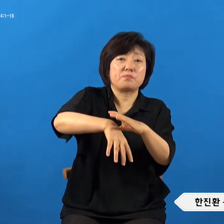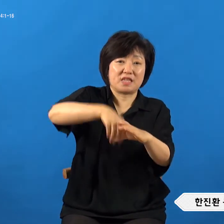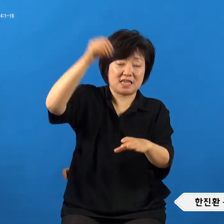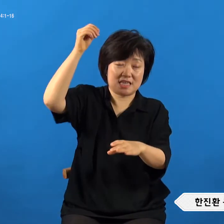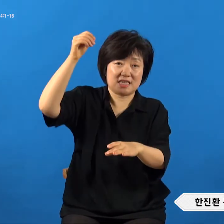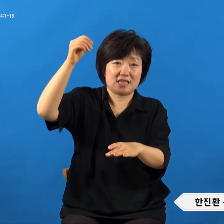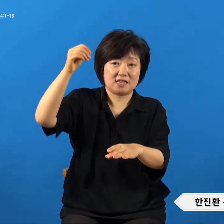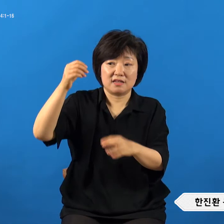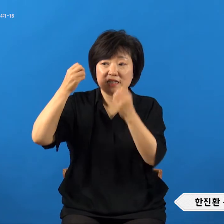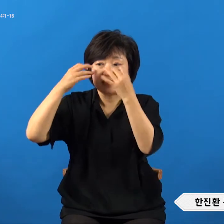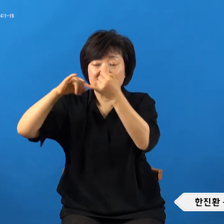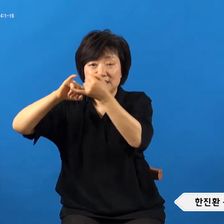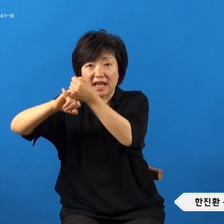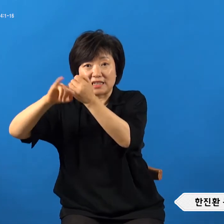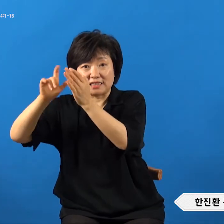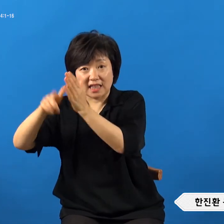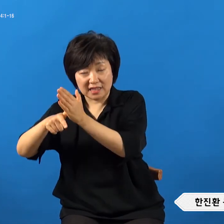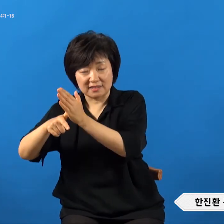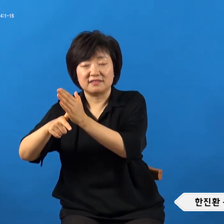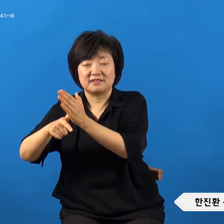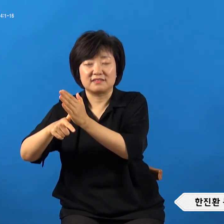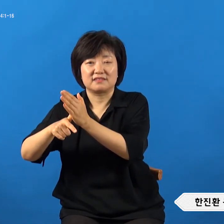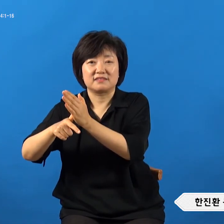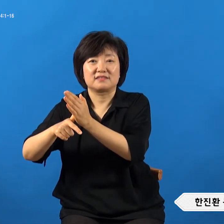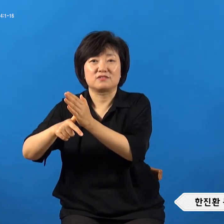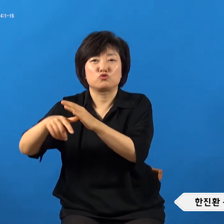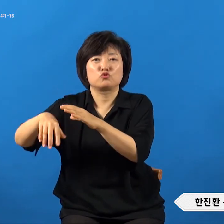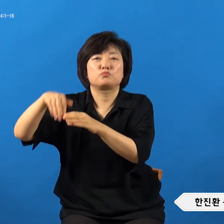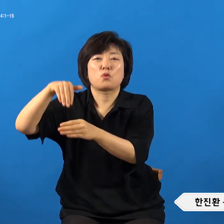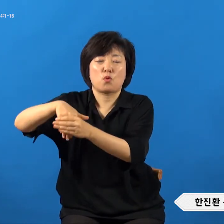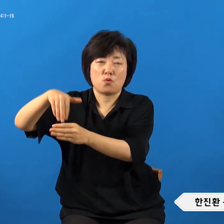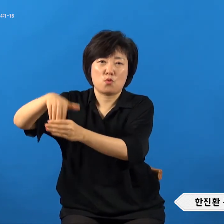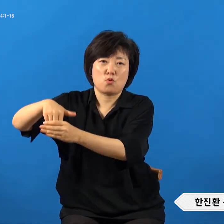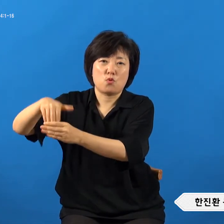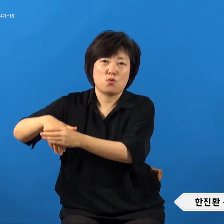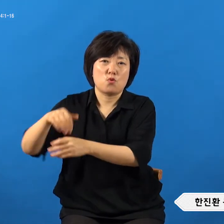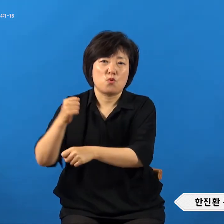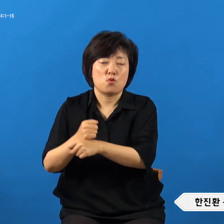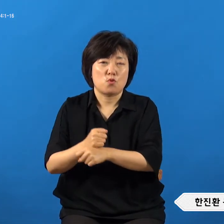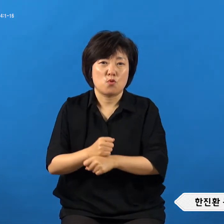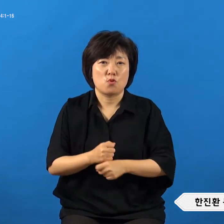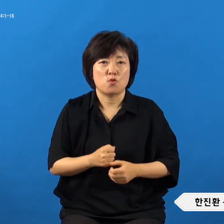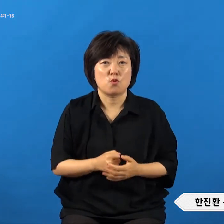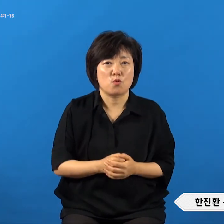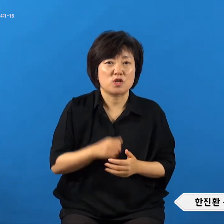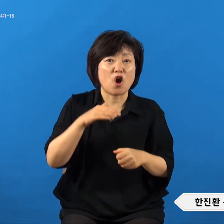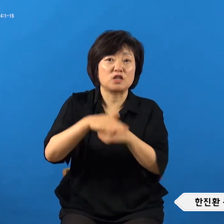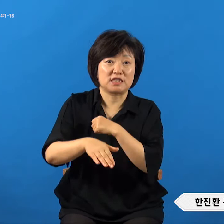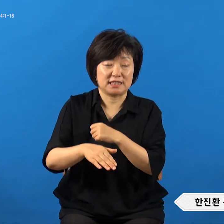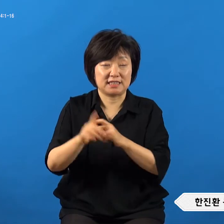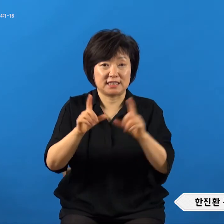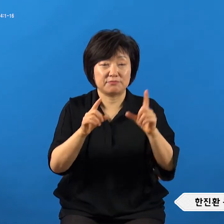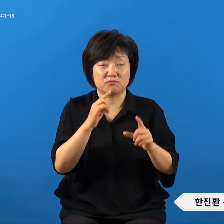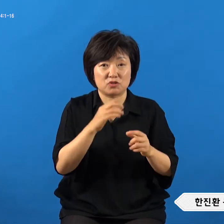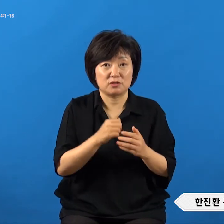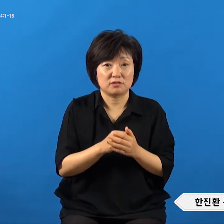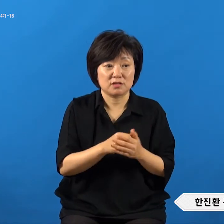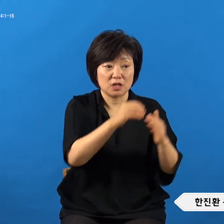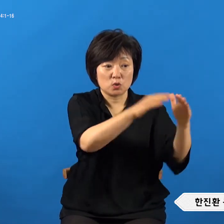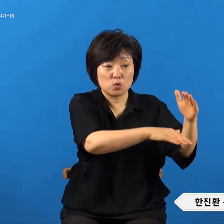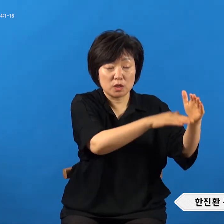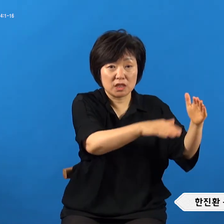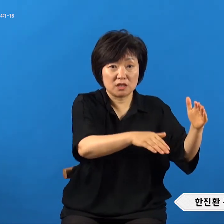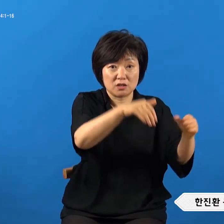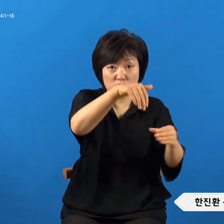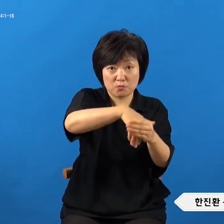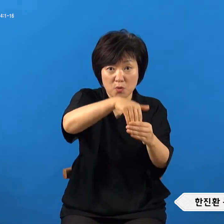했죠. 이제 신약시대에는 주님의 뜻을 알기 위해서 투표를 하는 것이지, 그래서 투표했다고 해서 교인들이 뽑은